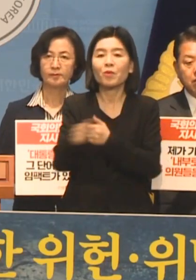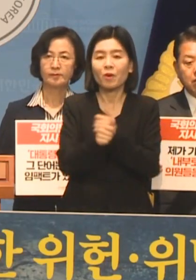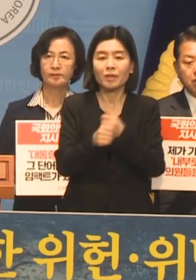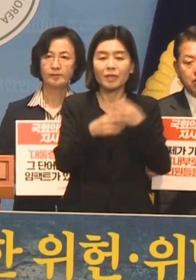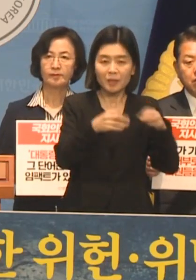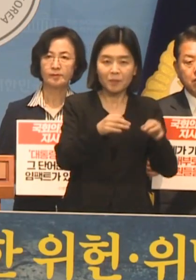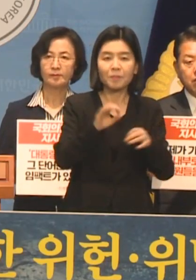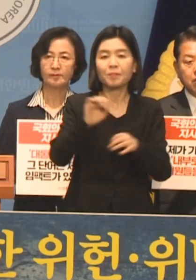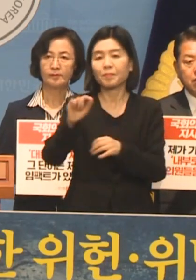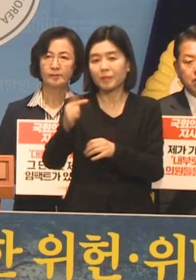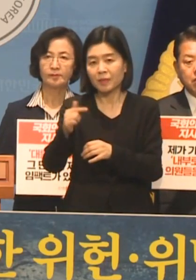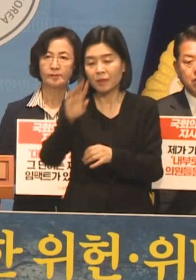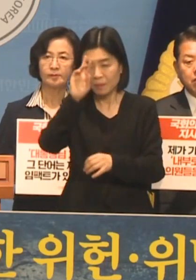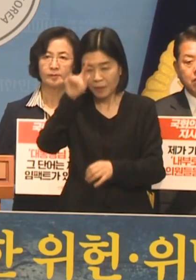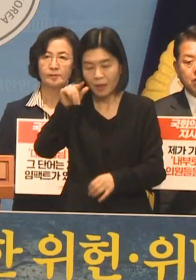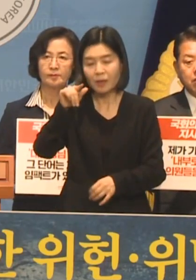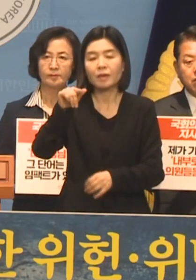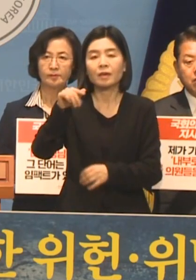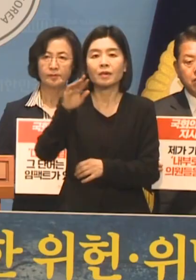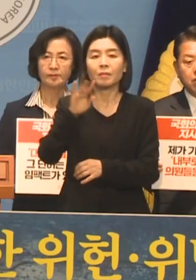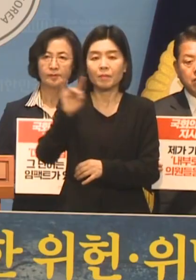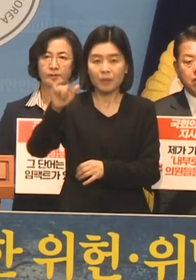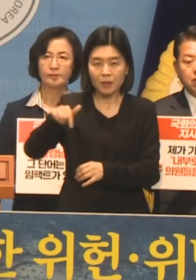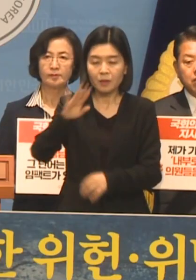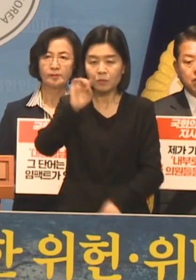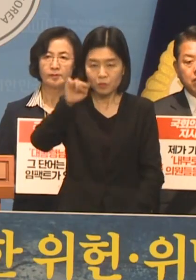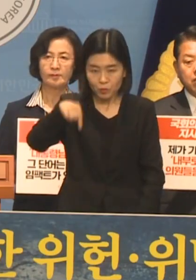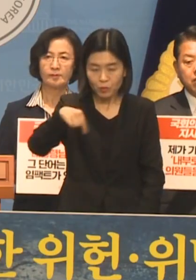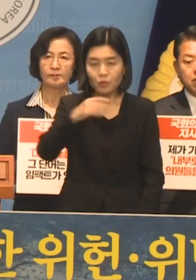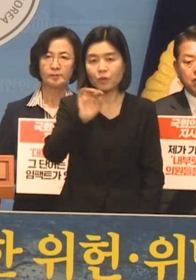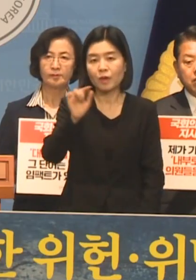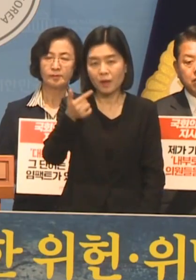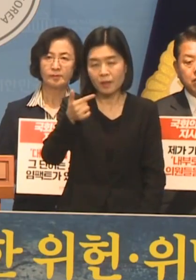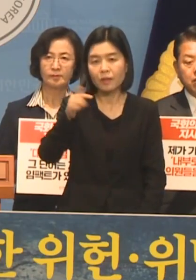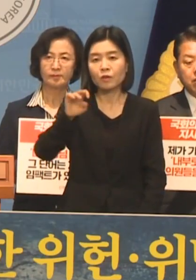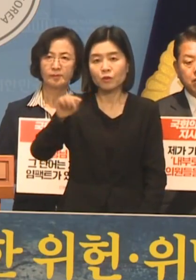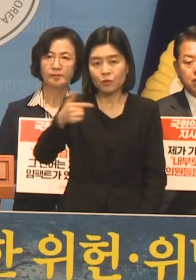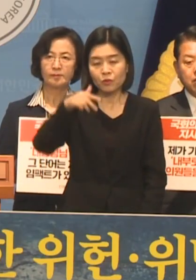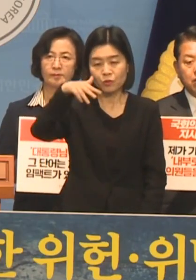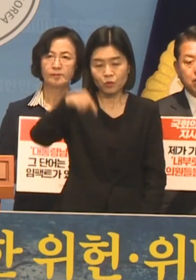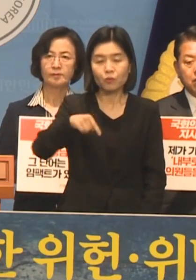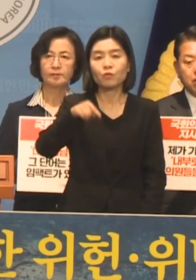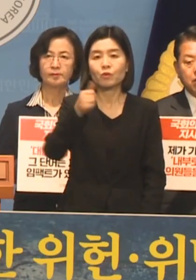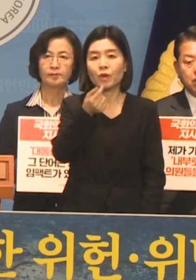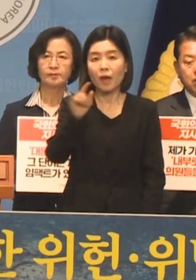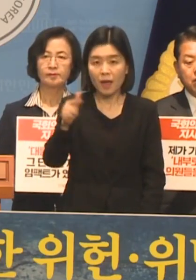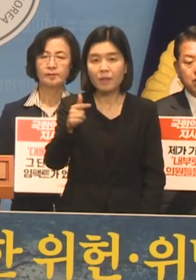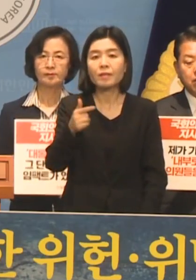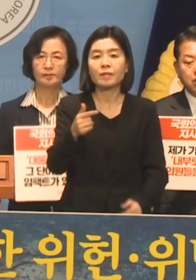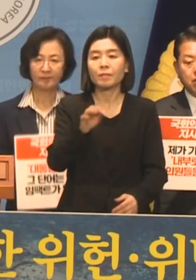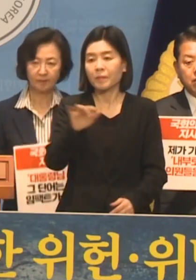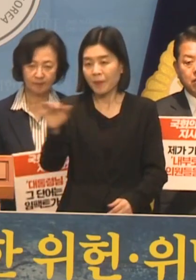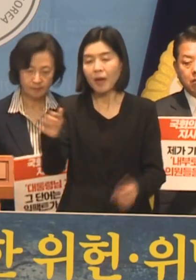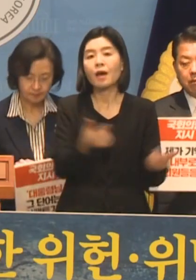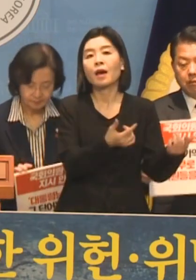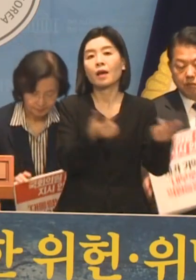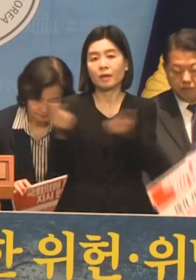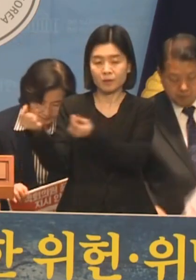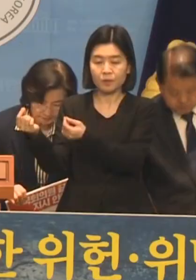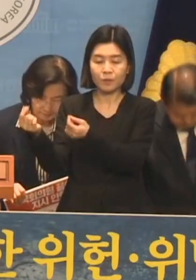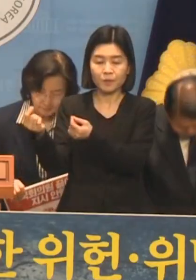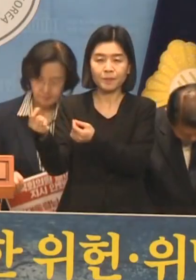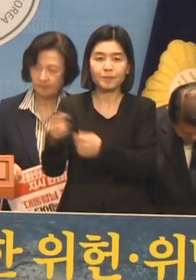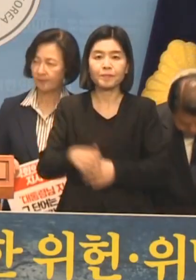민홍철, 박선원, 백혜련, 부승찬, 안규백, 윤건영, 추미애, 한병도 일동. 네, 이상으로